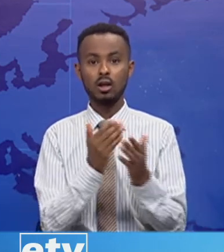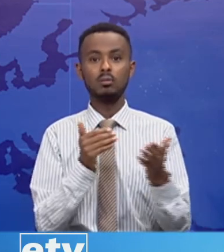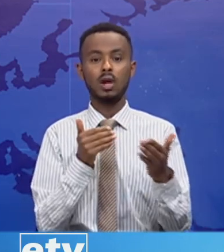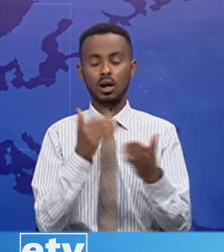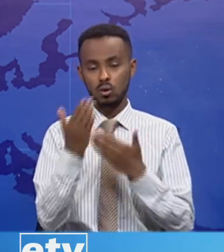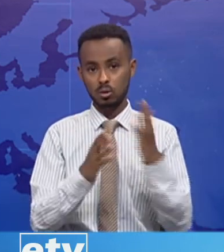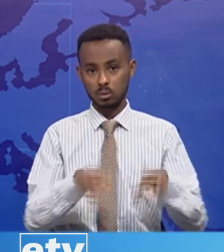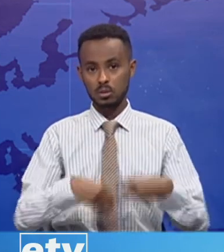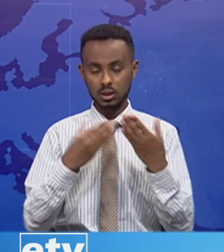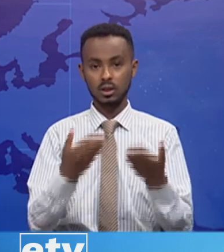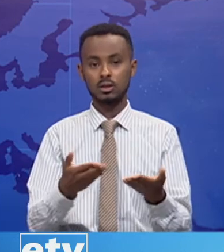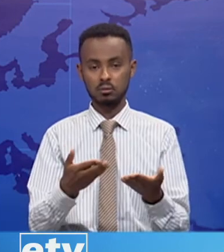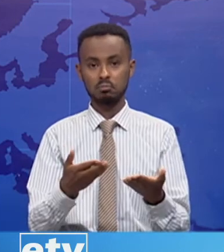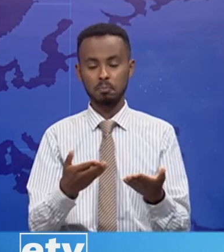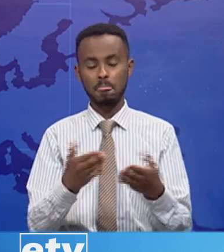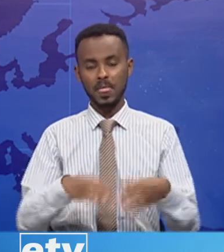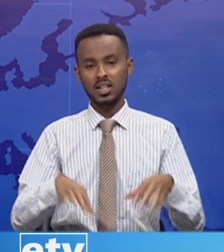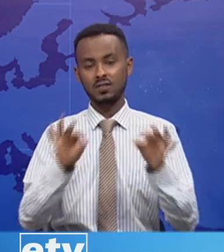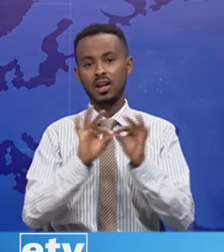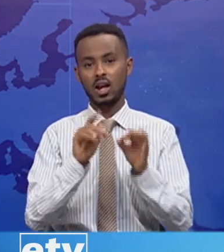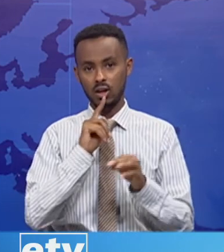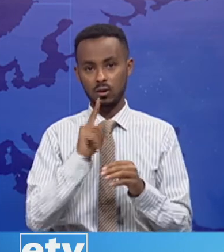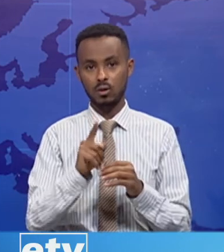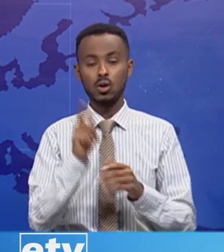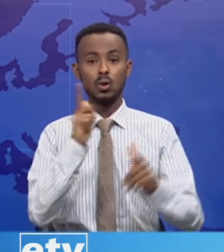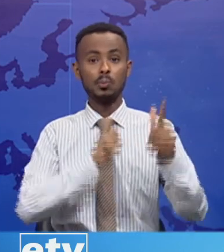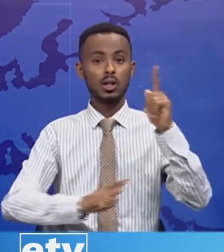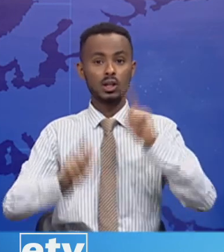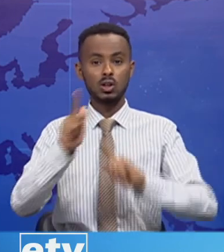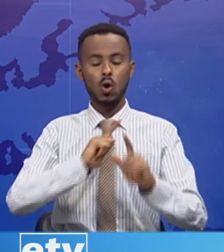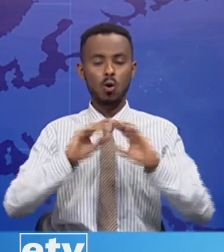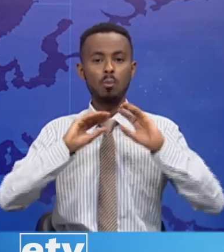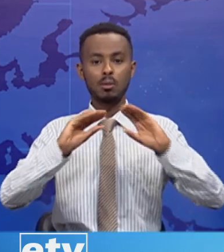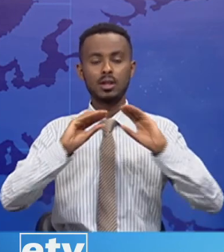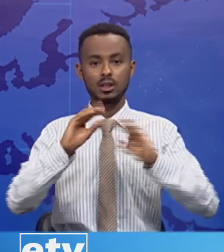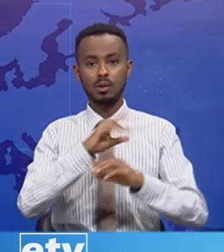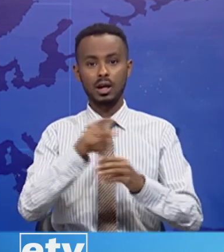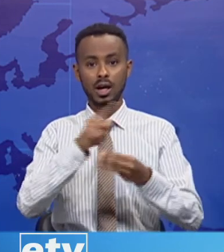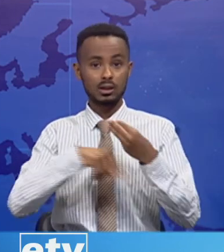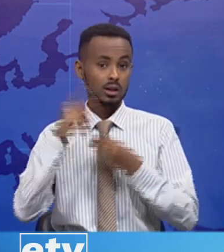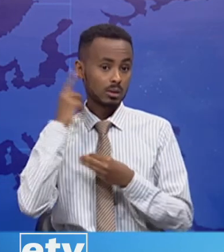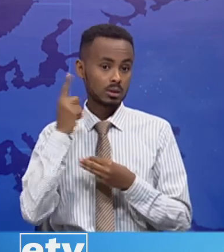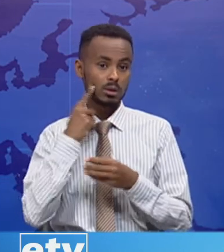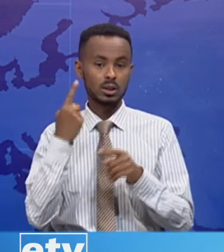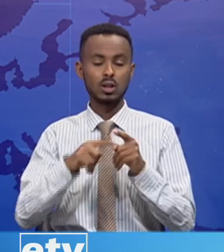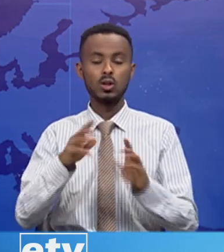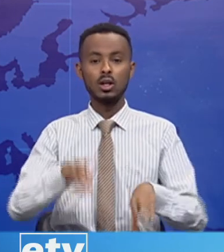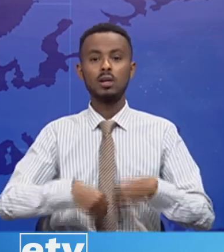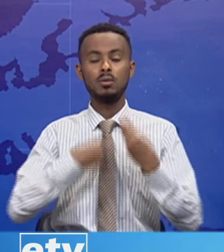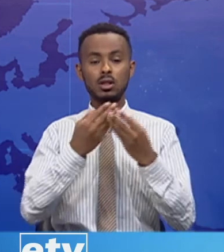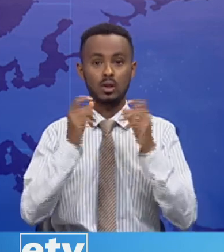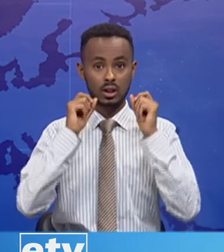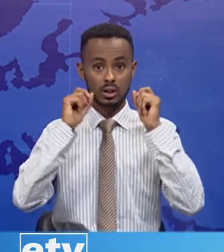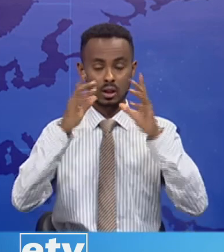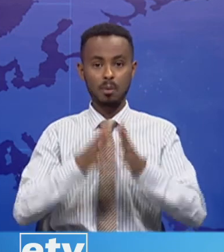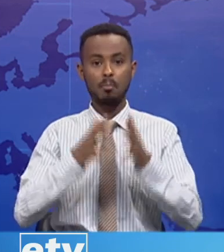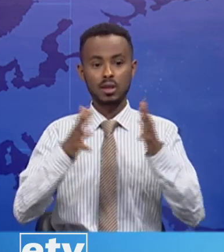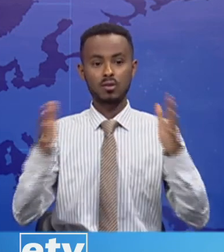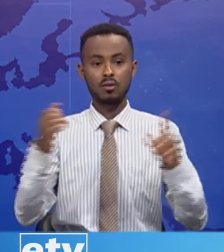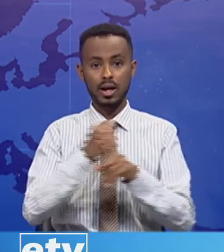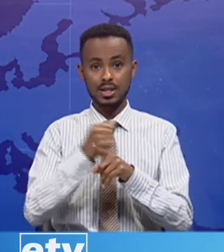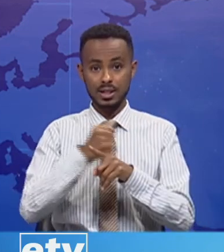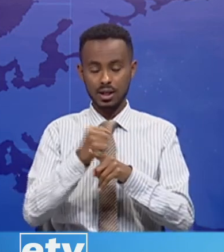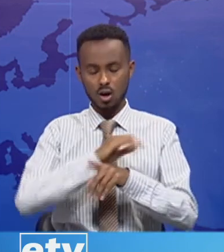ብንሰጥ አስፈላጊ ነው። ምልክት ቋንቋን በማስተማርና ስለ መስማት የተሳናቸው የሚሰጠው የግንዛቤ ማስፋፊያ